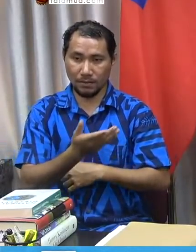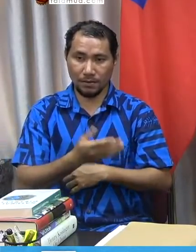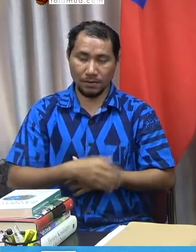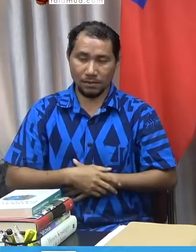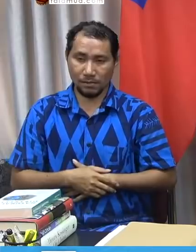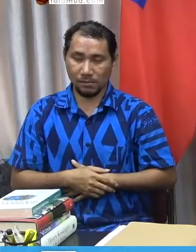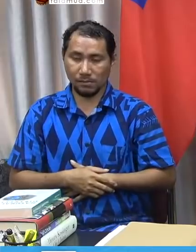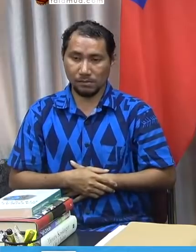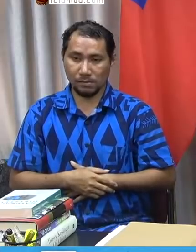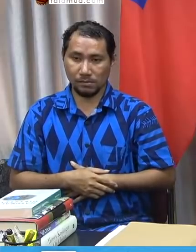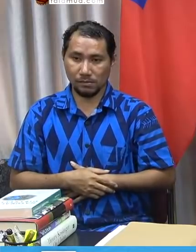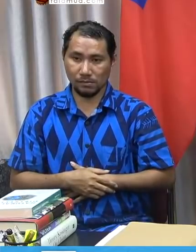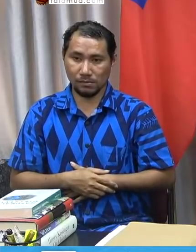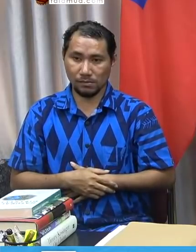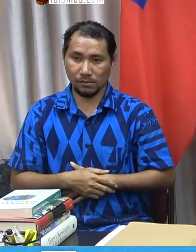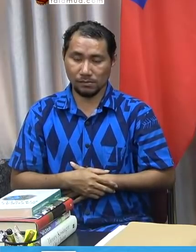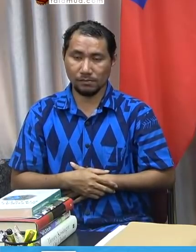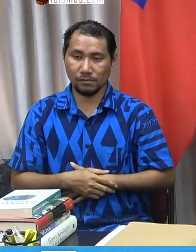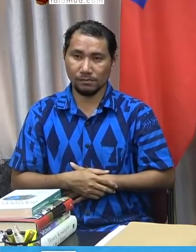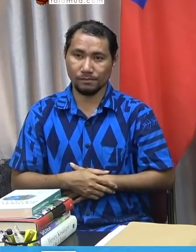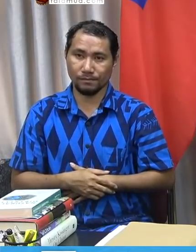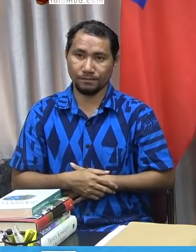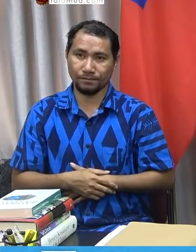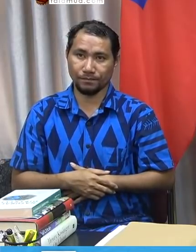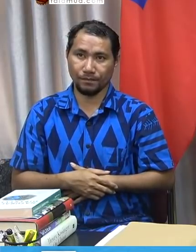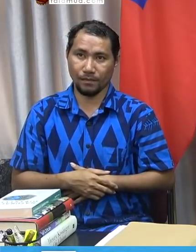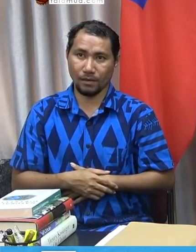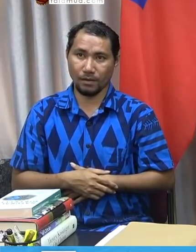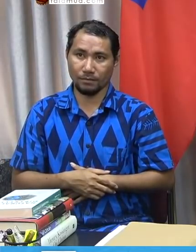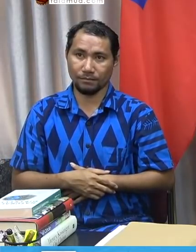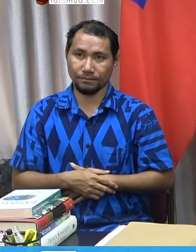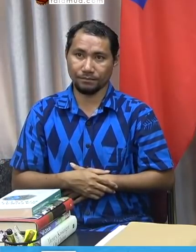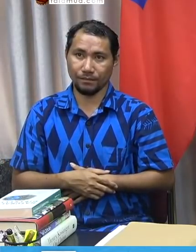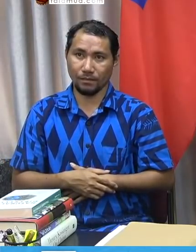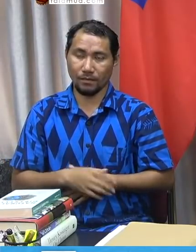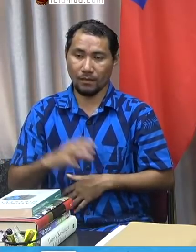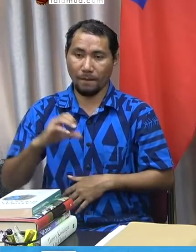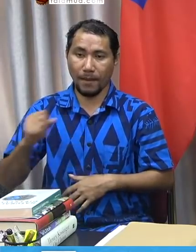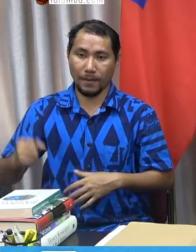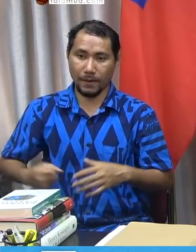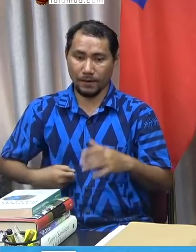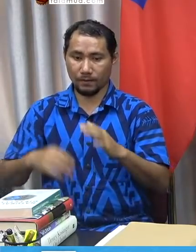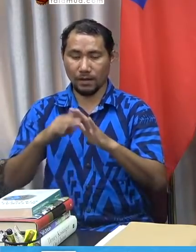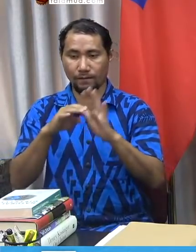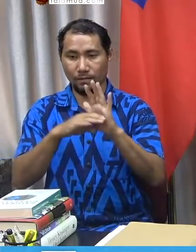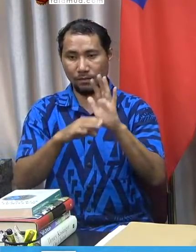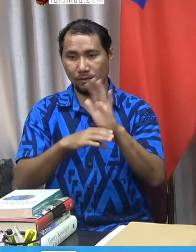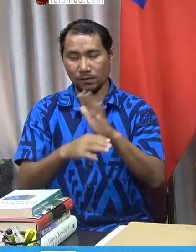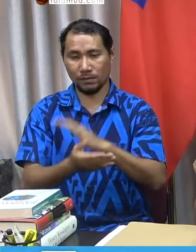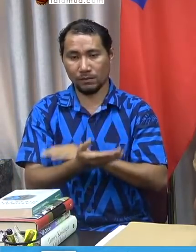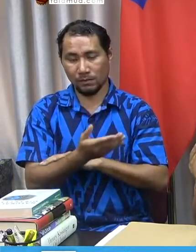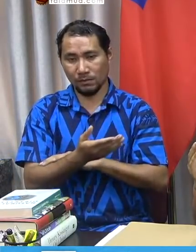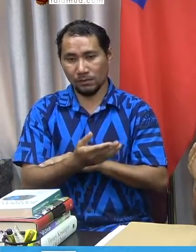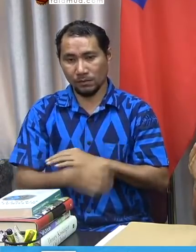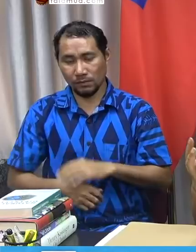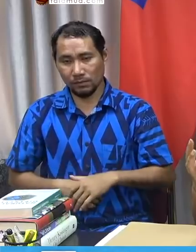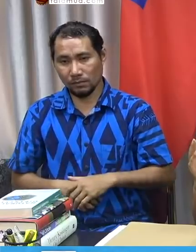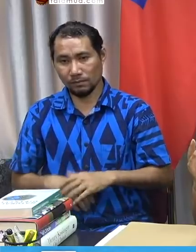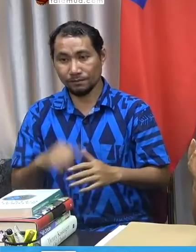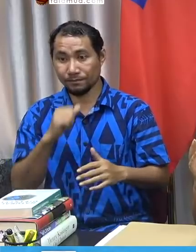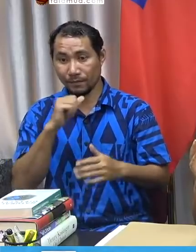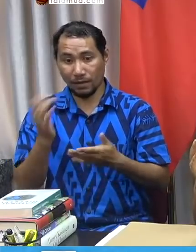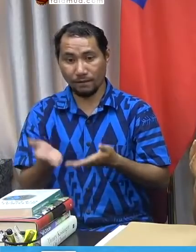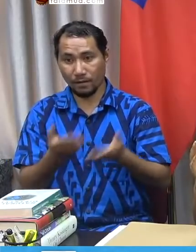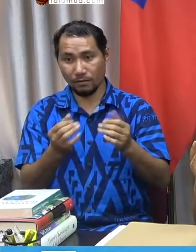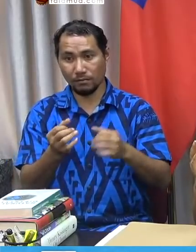For ile statutory payments, whaal tu lafono inga. A watu la ai le ese